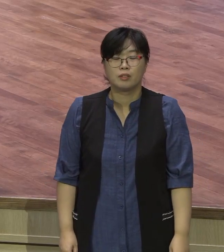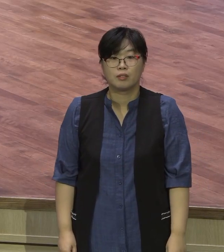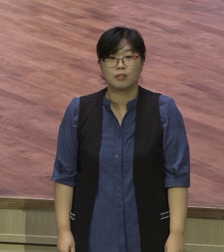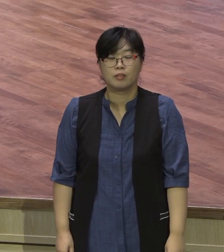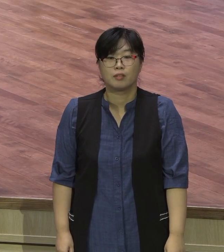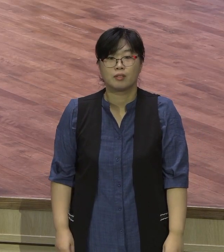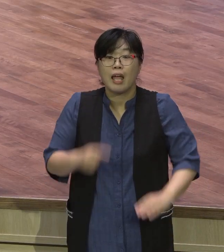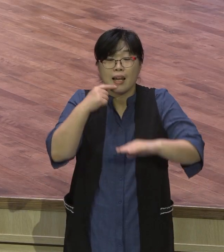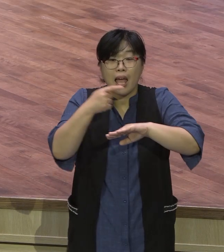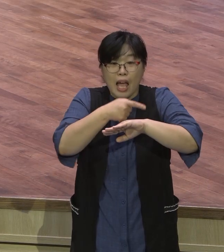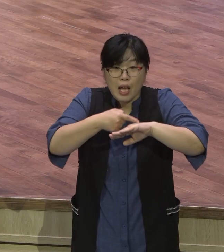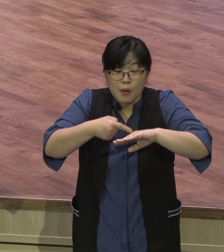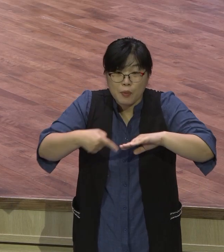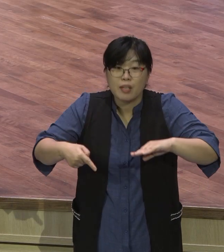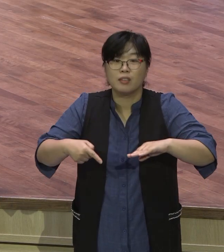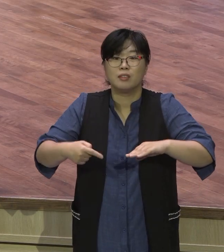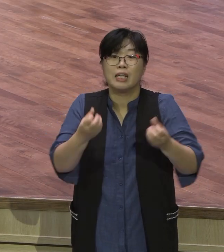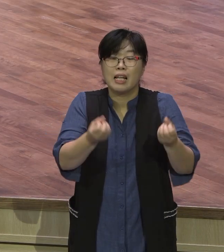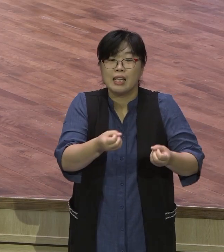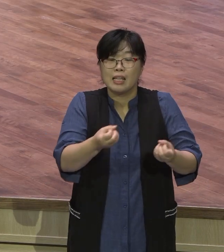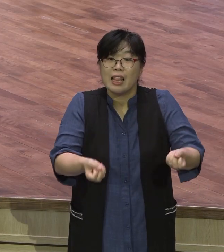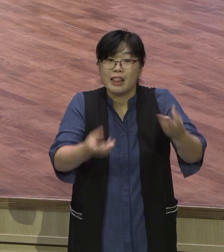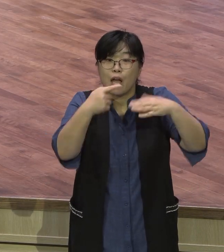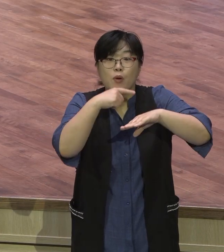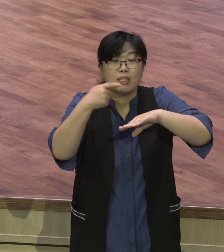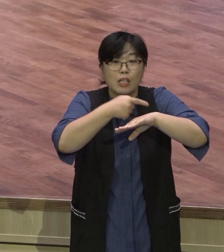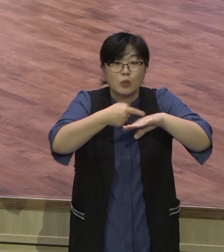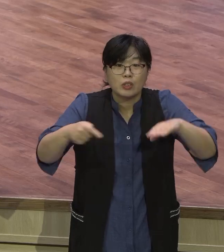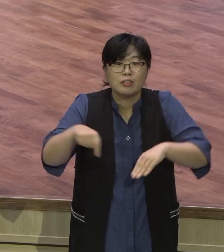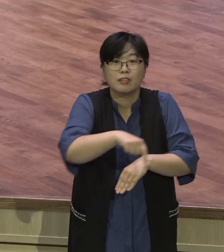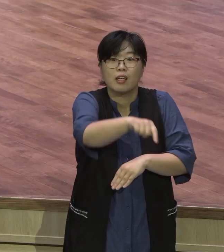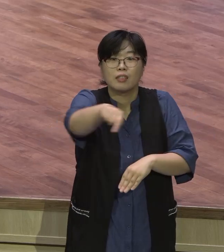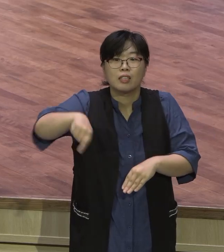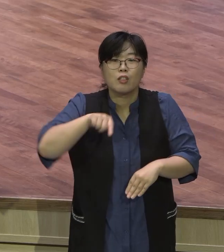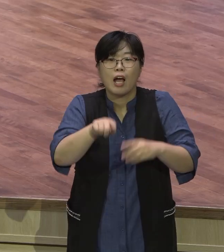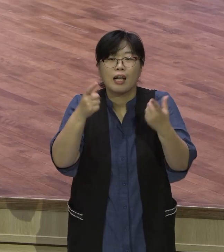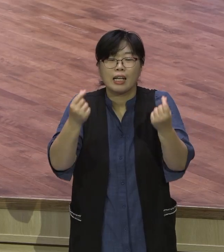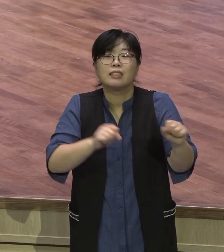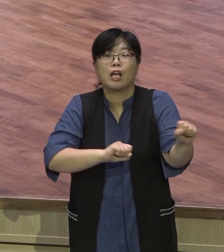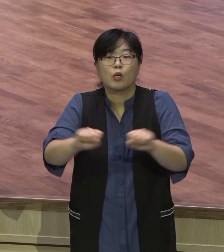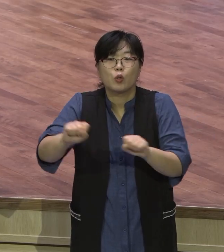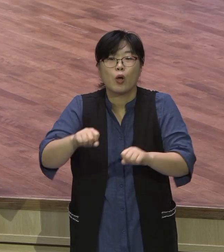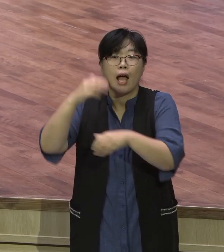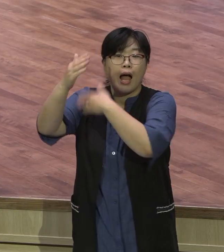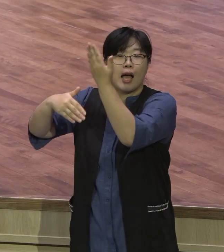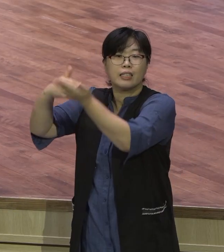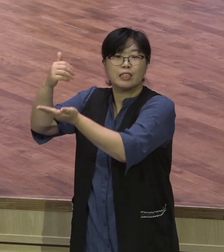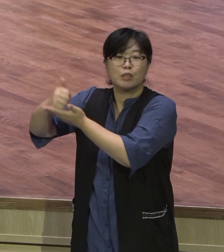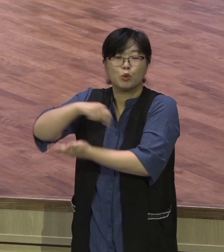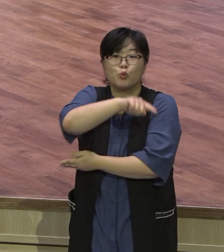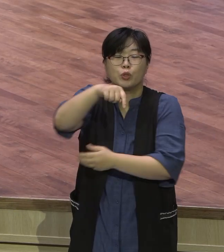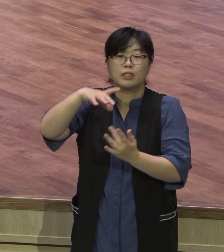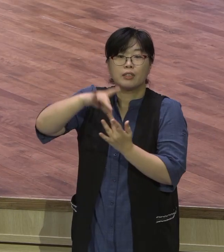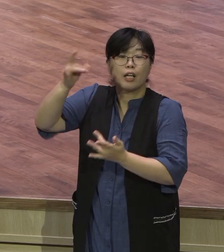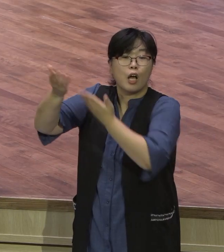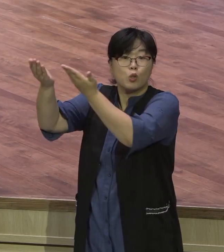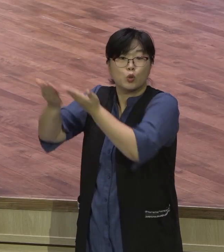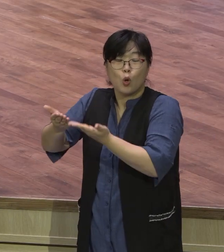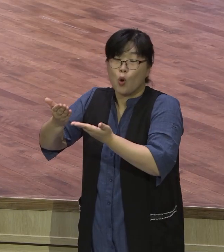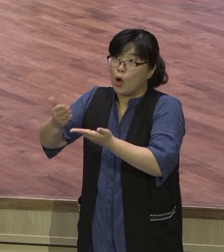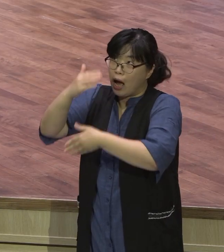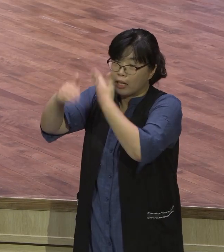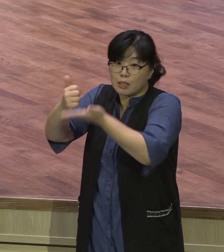그리로 갈지니 그들은 내 하나님 여왁께서 택하사 자기를 섬기게 하시며 또 여왁의